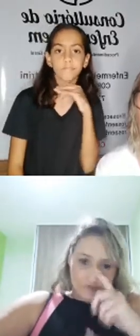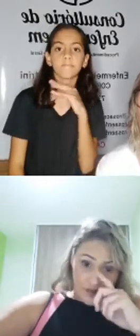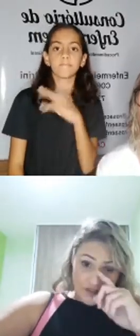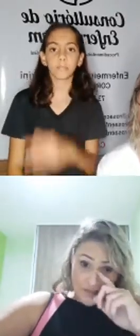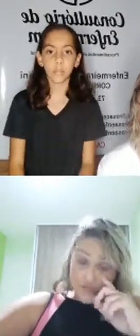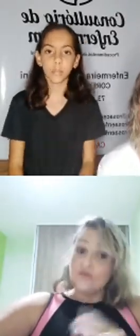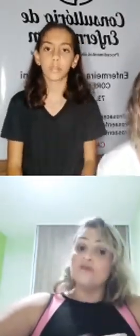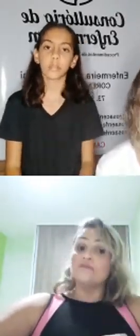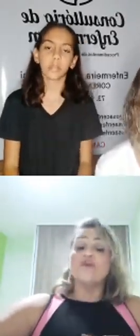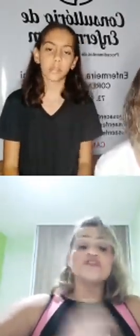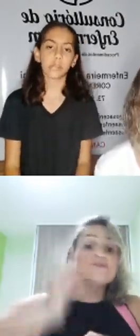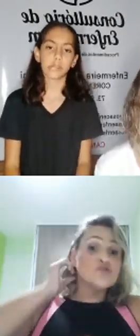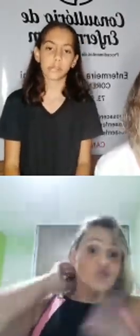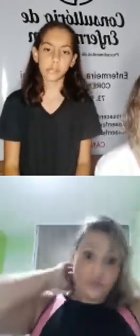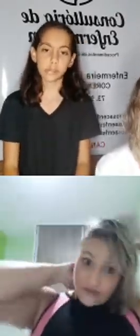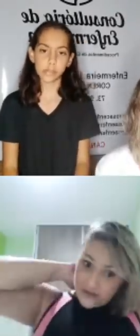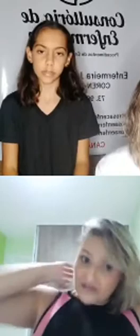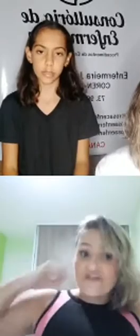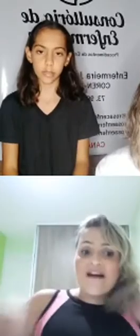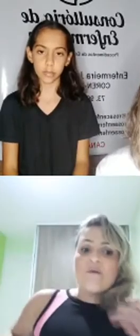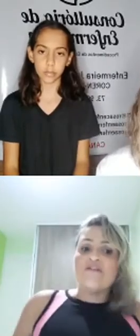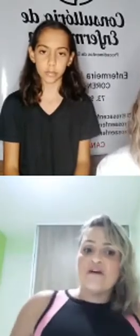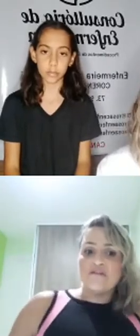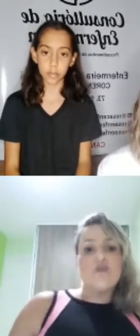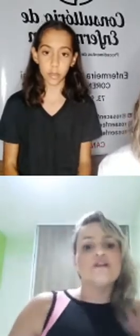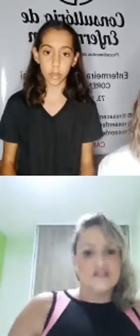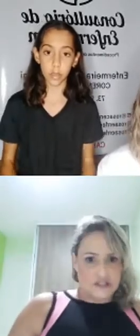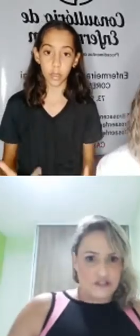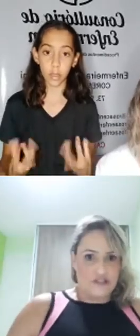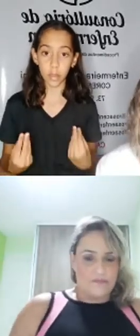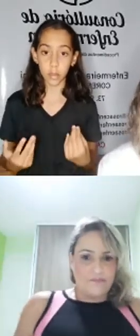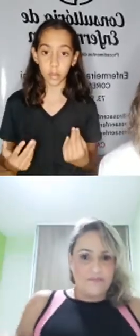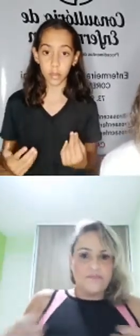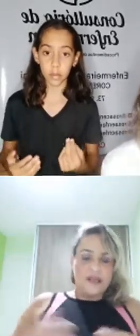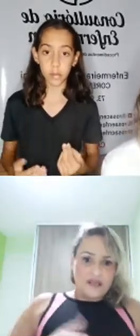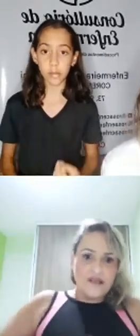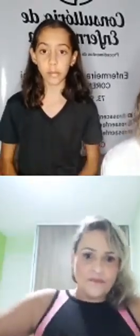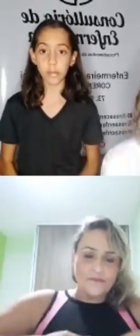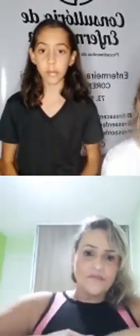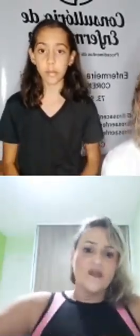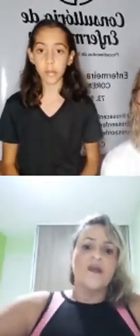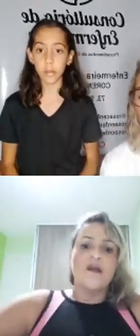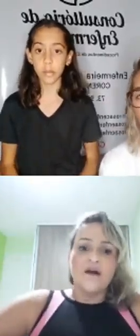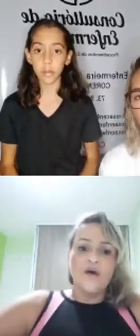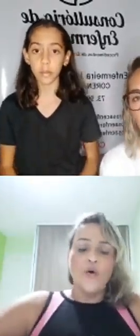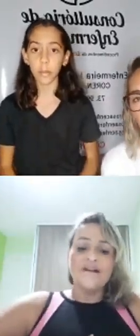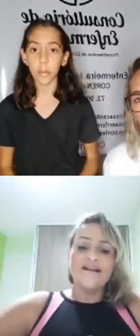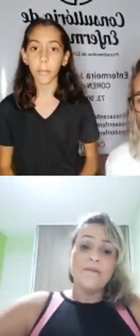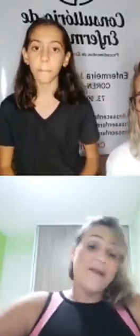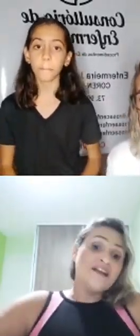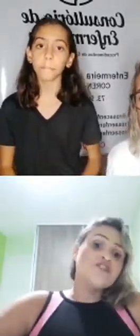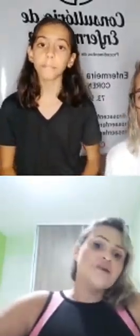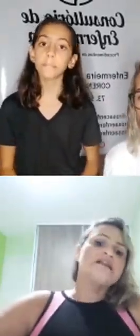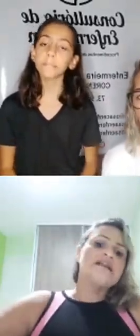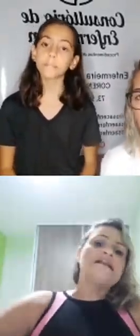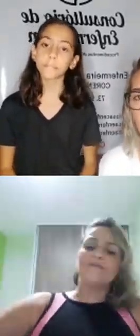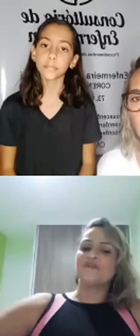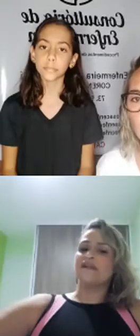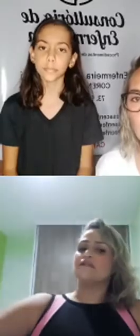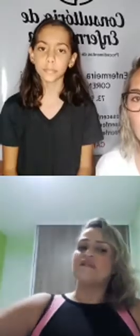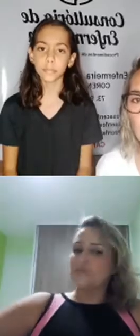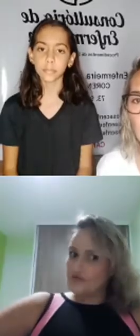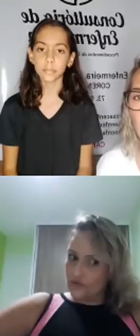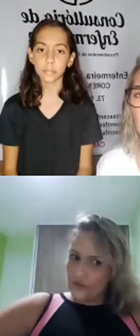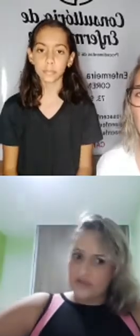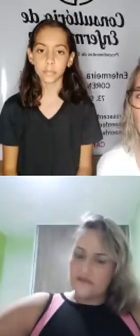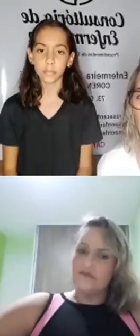Mas nós temos números que falam a favor da gente. Que mais de 80%